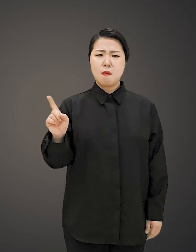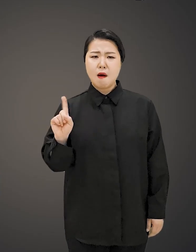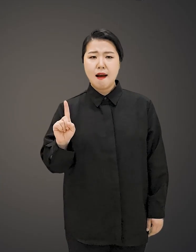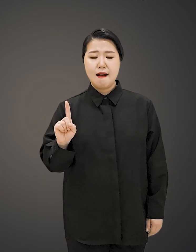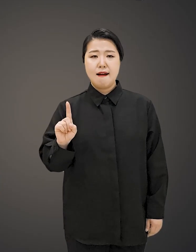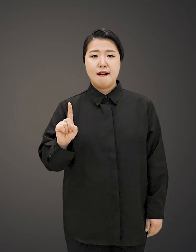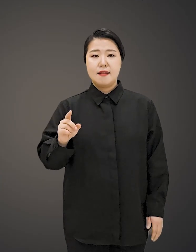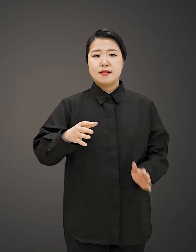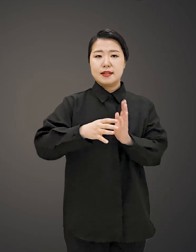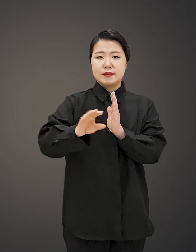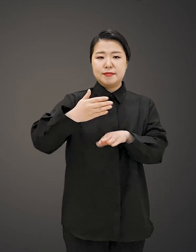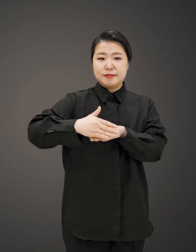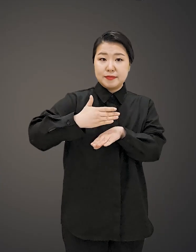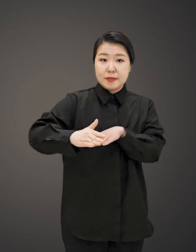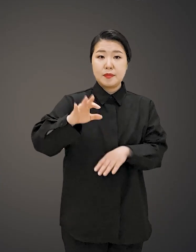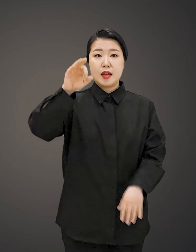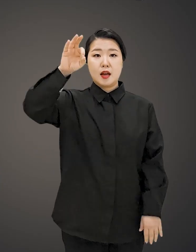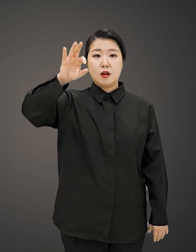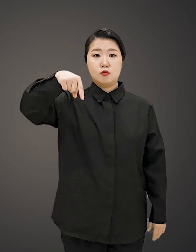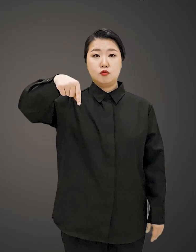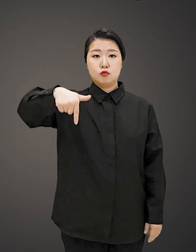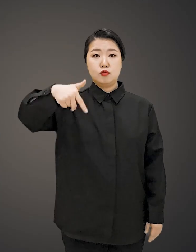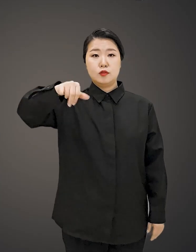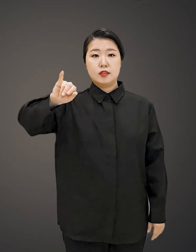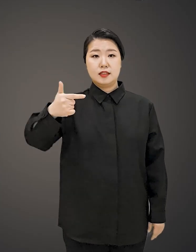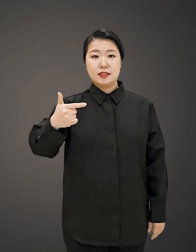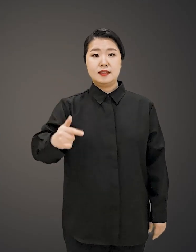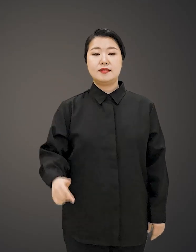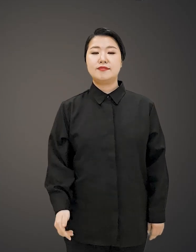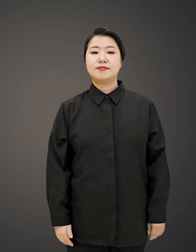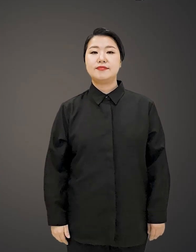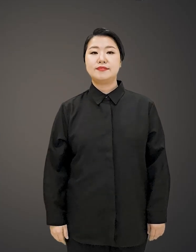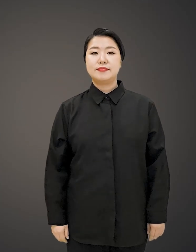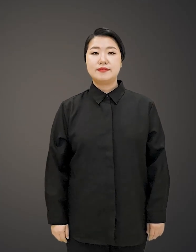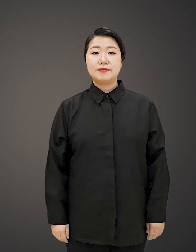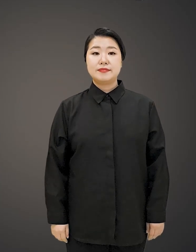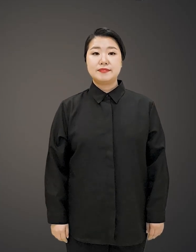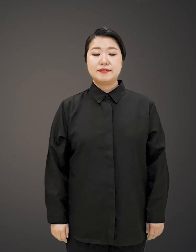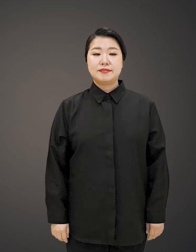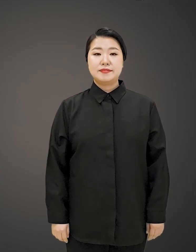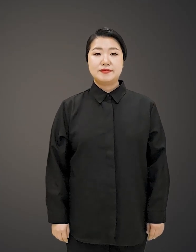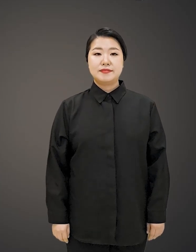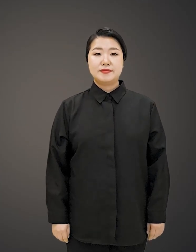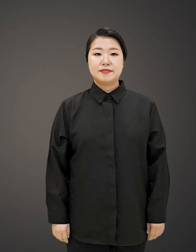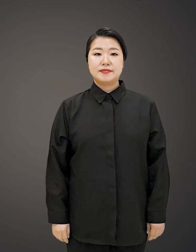으야, 뭐야? 우리들의 일그러진 일장 욱진이.